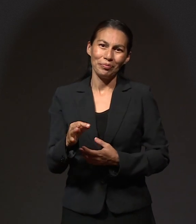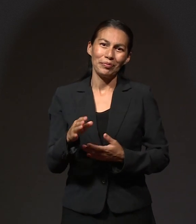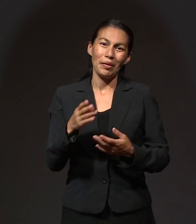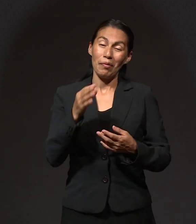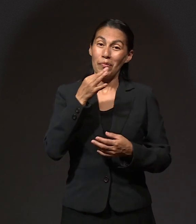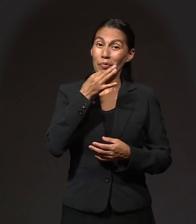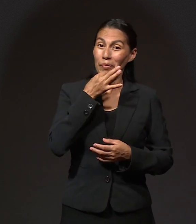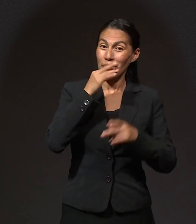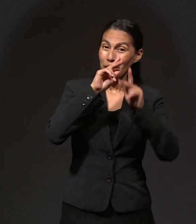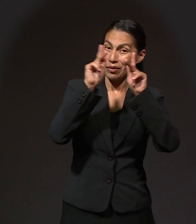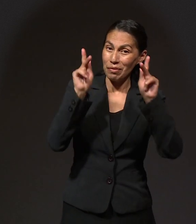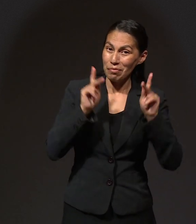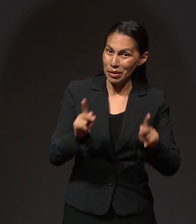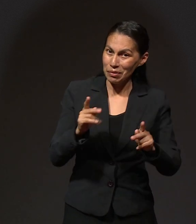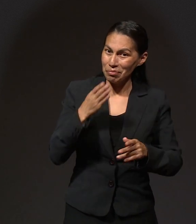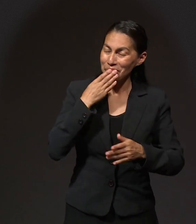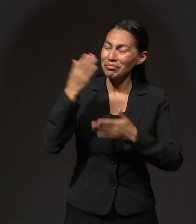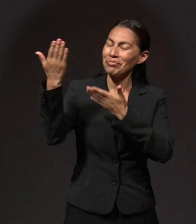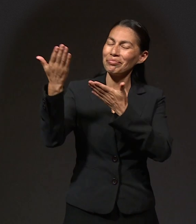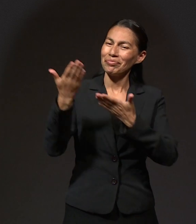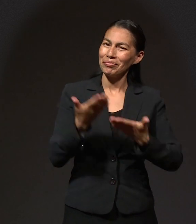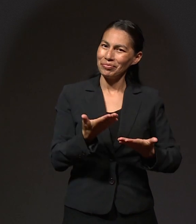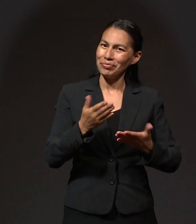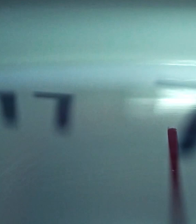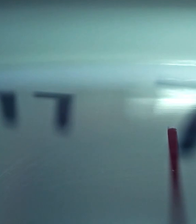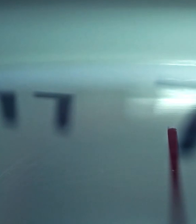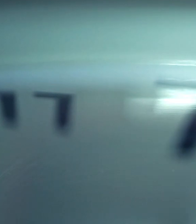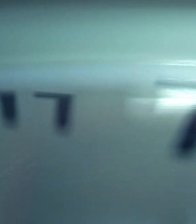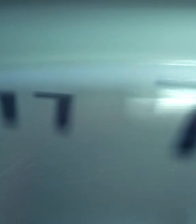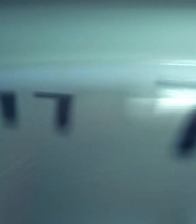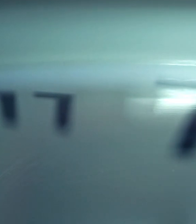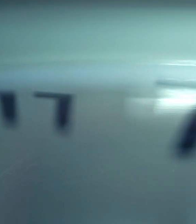Bienvenidos a Un Momento de Paz.